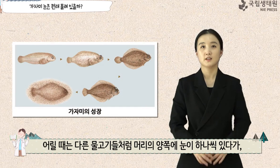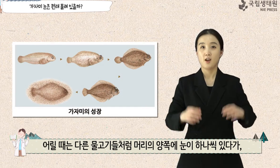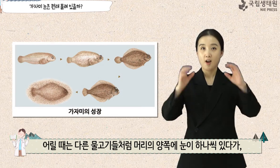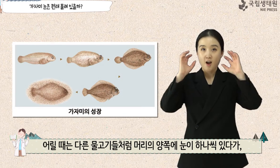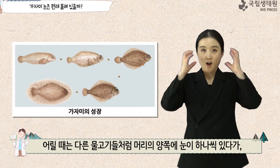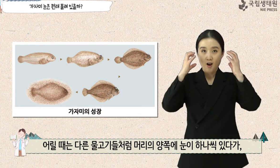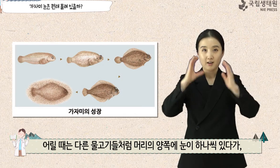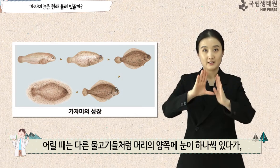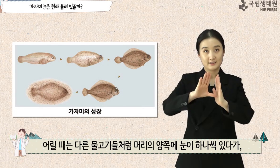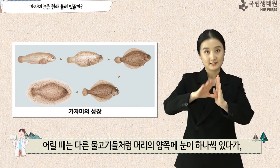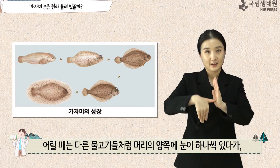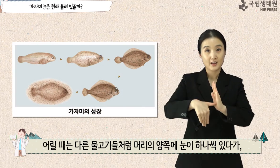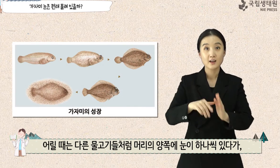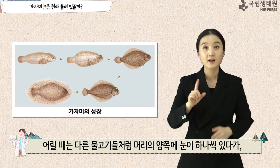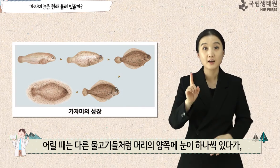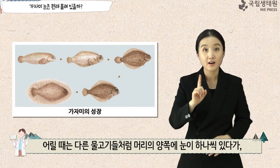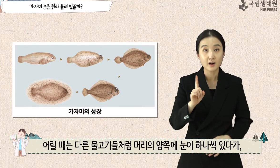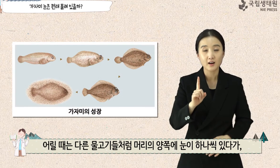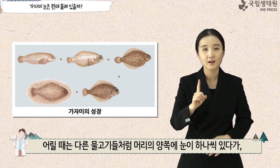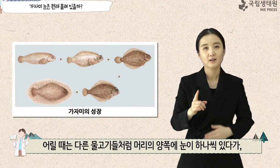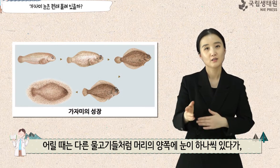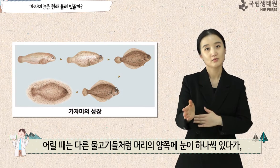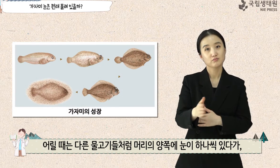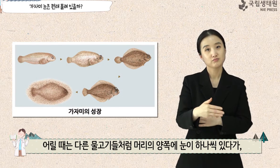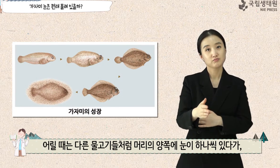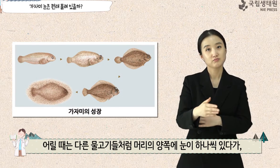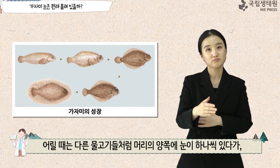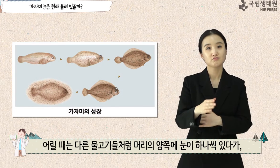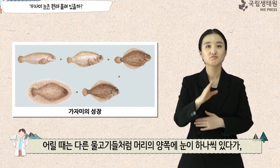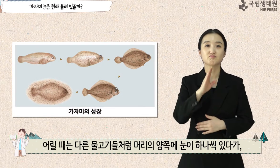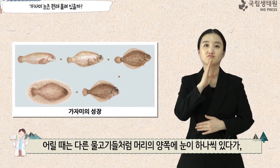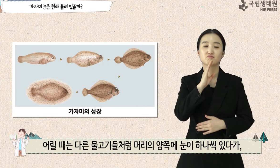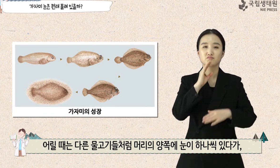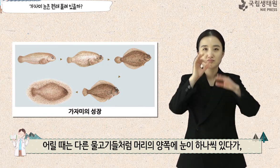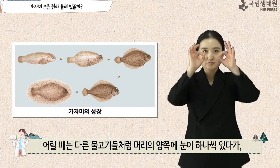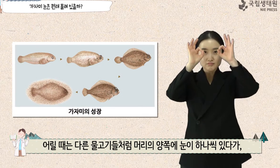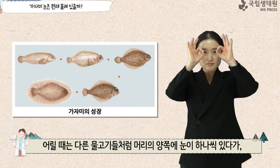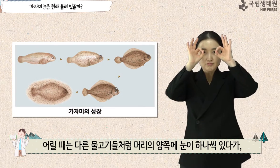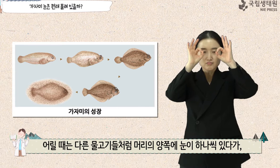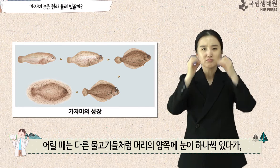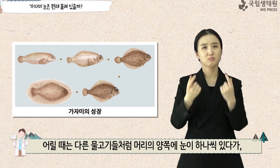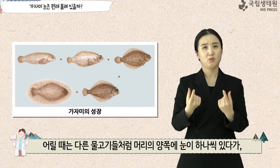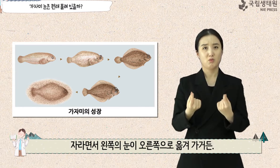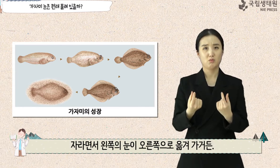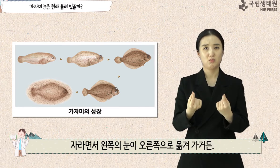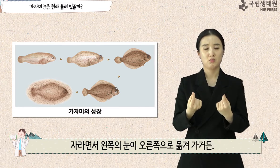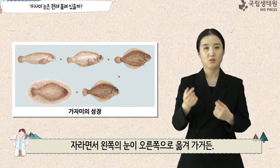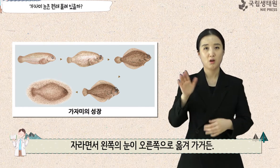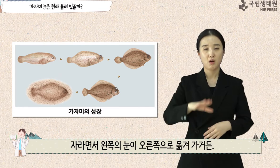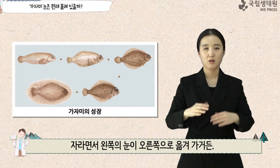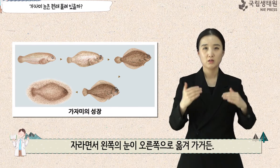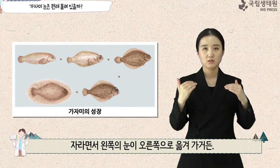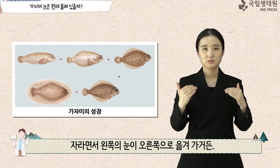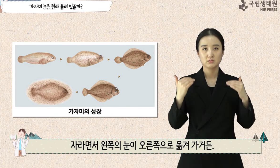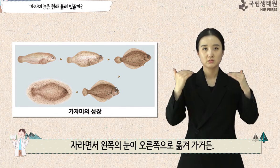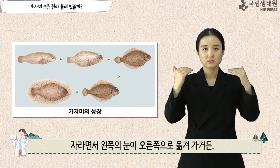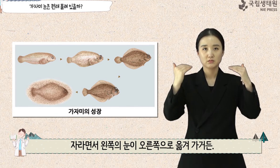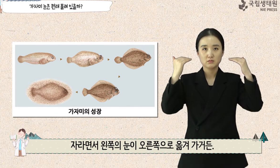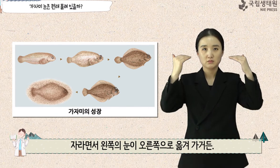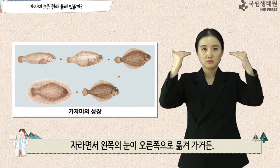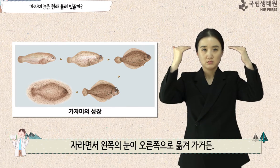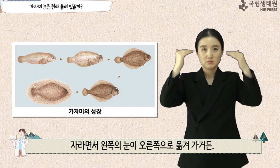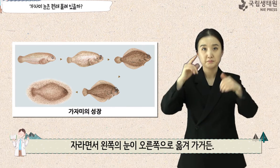어릴 때는 다른 물고기들처럼 머리의 양쪽에 눈이 하나씩 있다가 자라면서